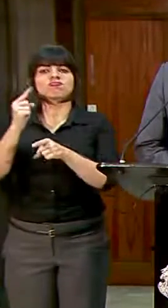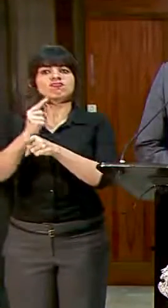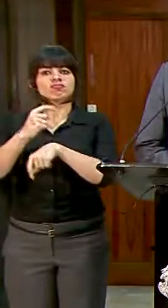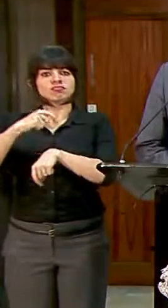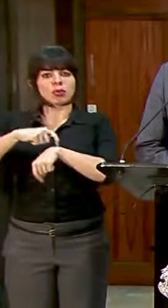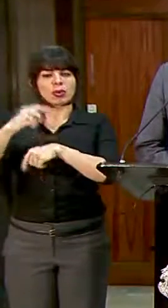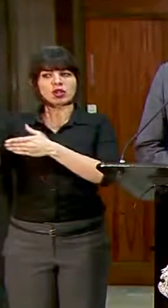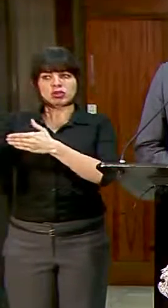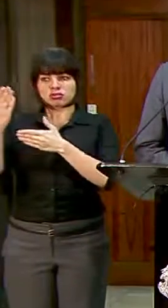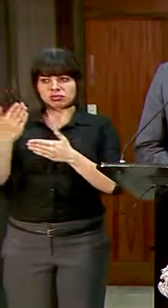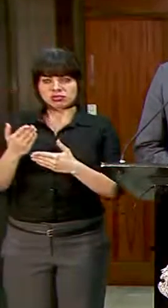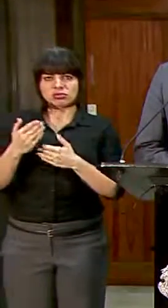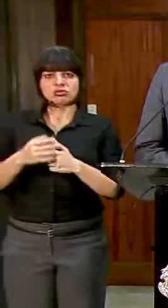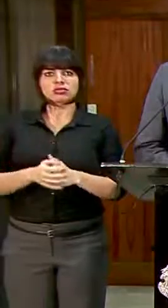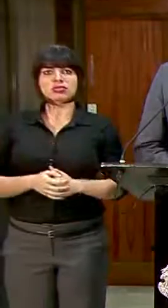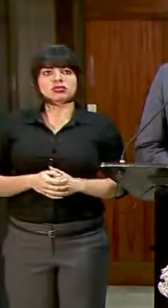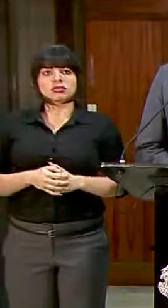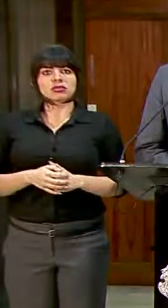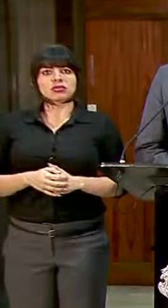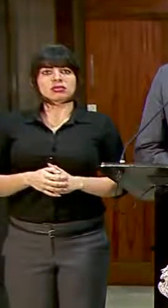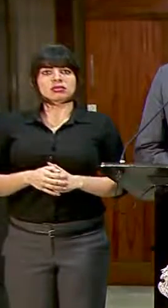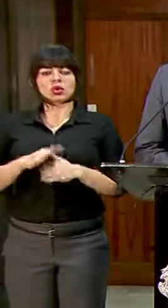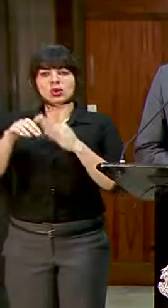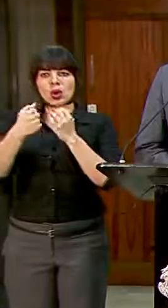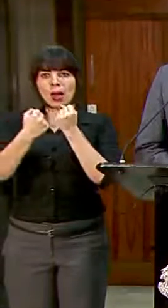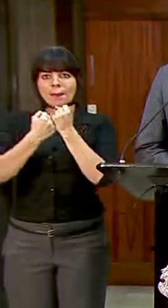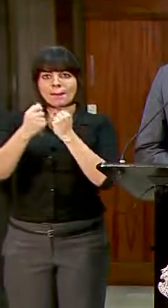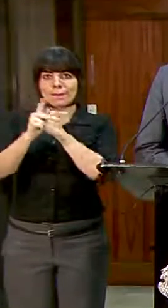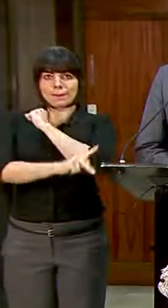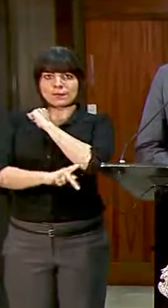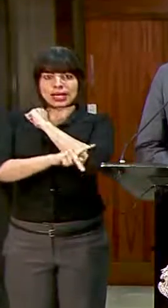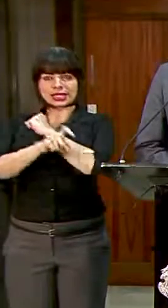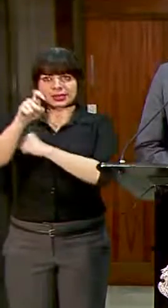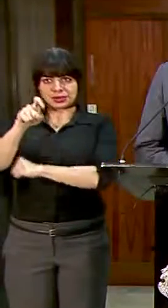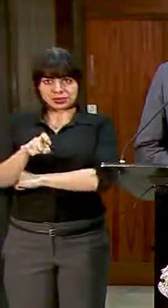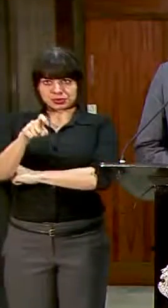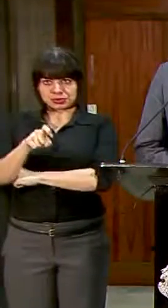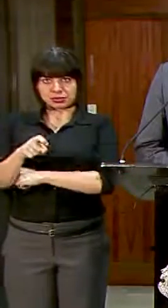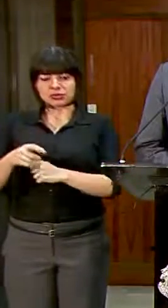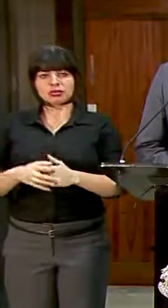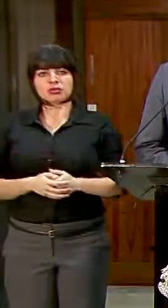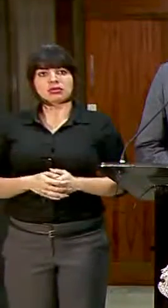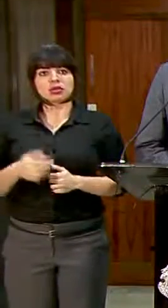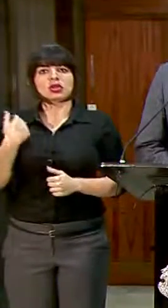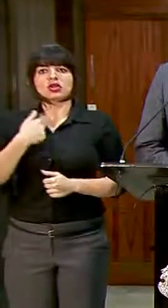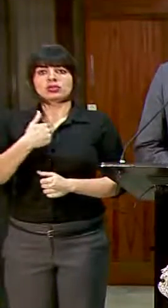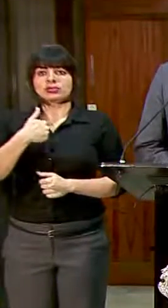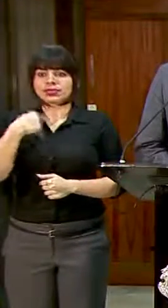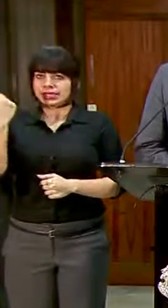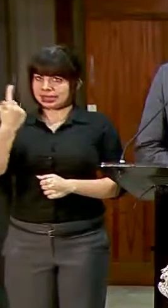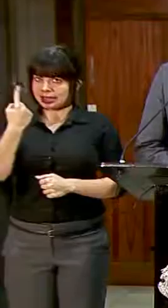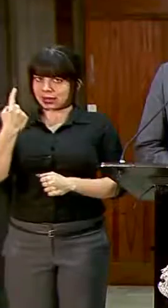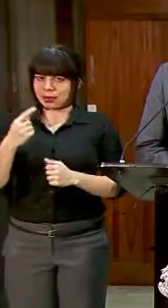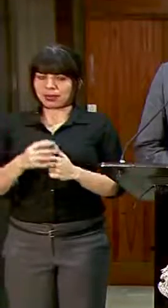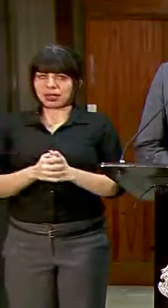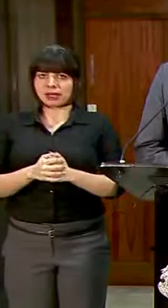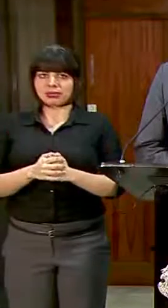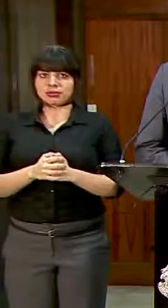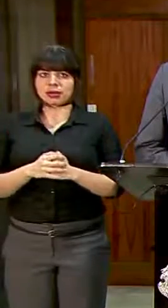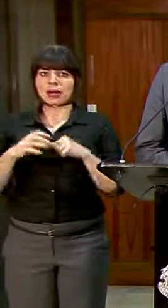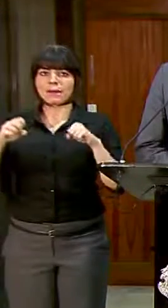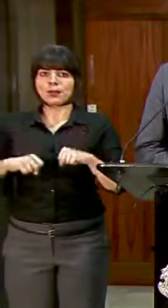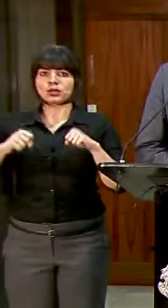oportuno en proveer el apoyo que el país ha requerido, hemos contado siempre